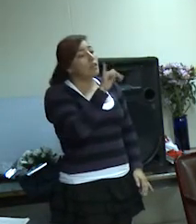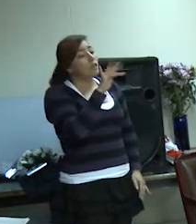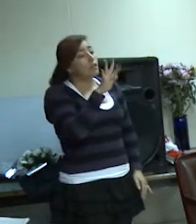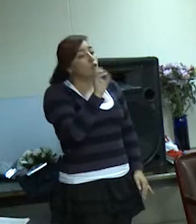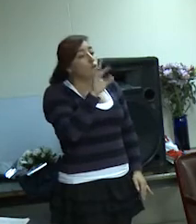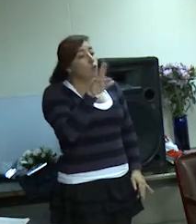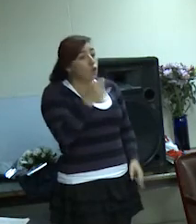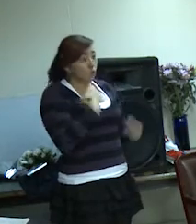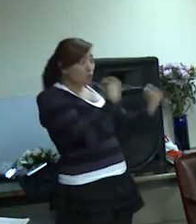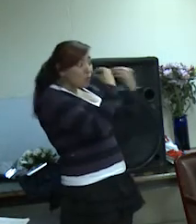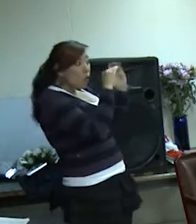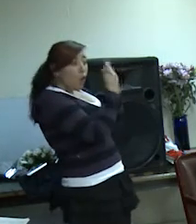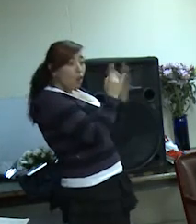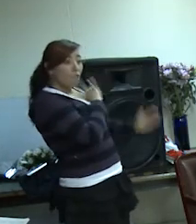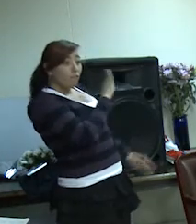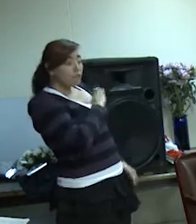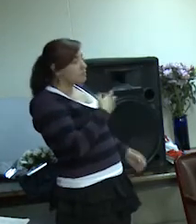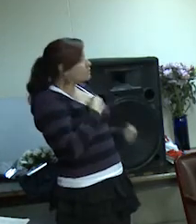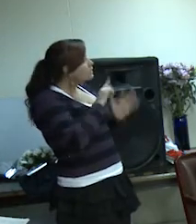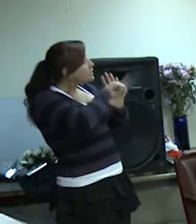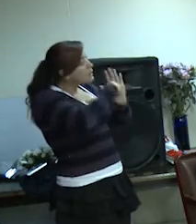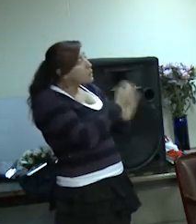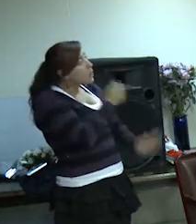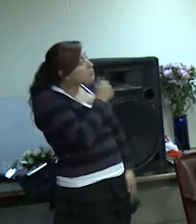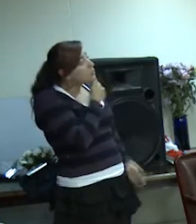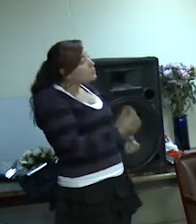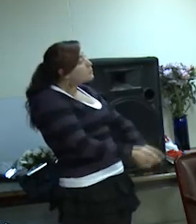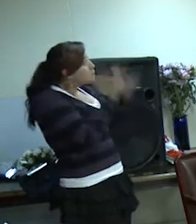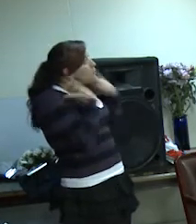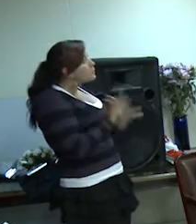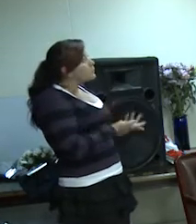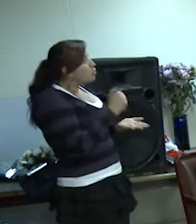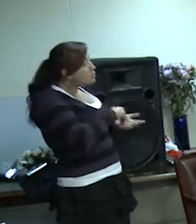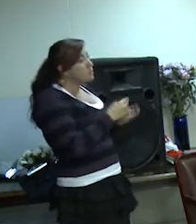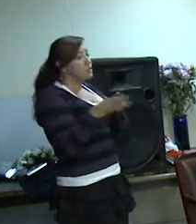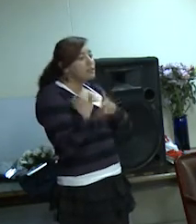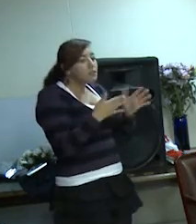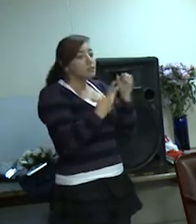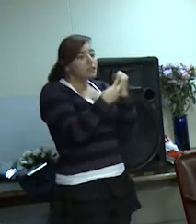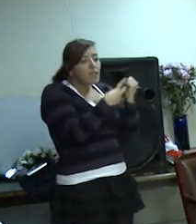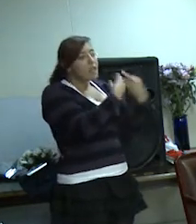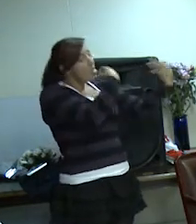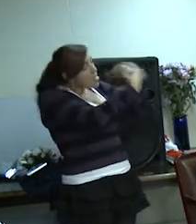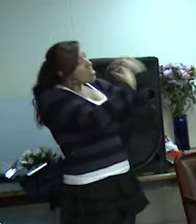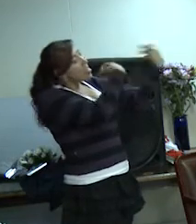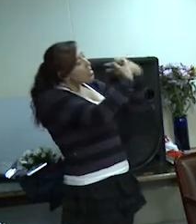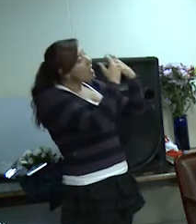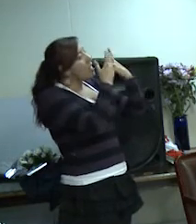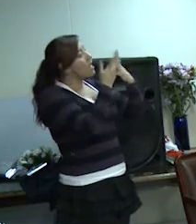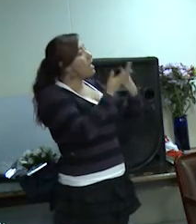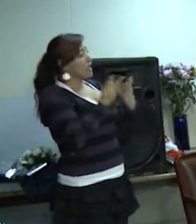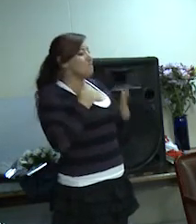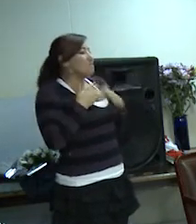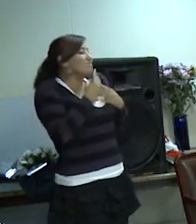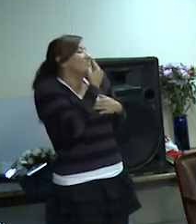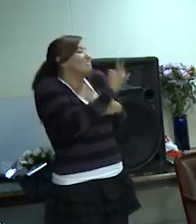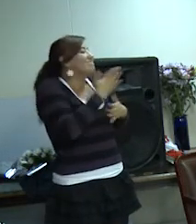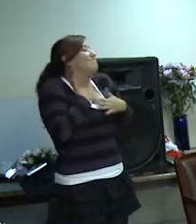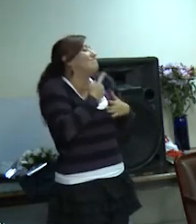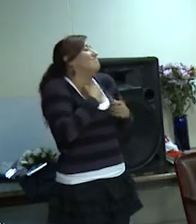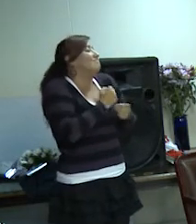nunca. Los ciclos del agua, que como que uno no los tiene. Eso estamos, y es mi interés, digamos, ese tema de profundizar en